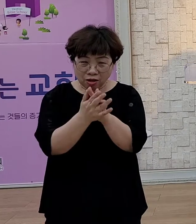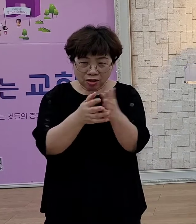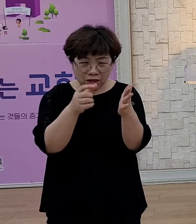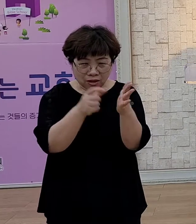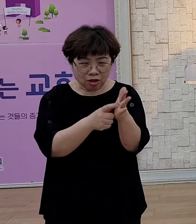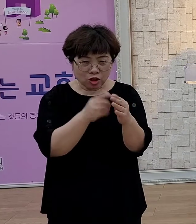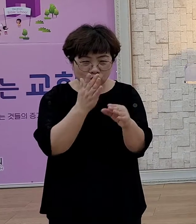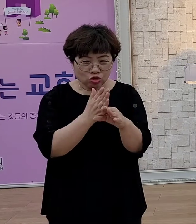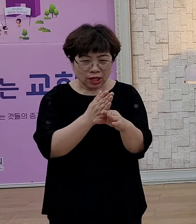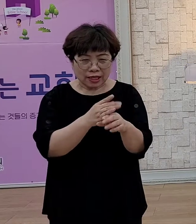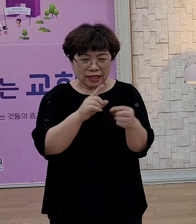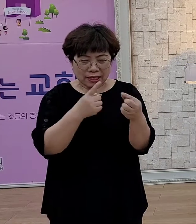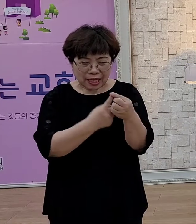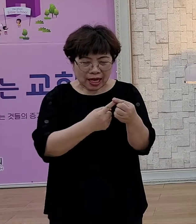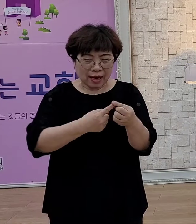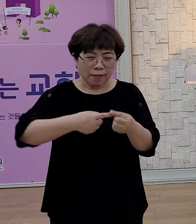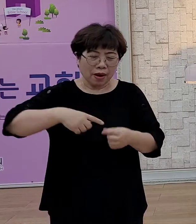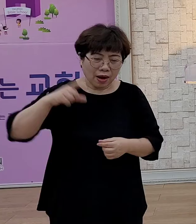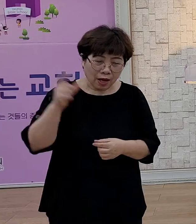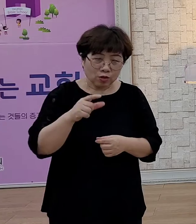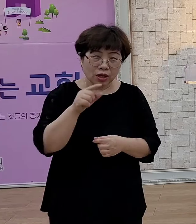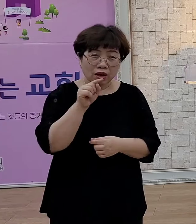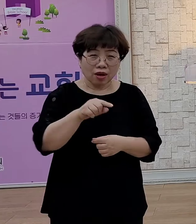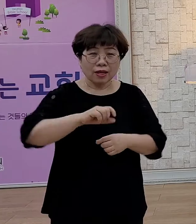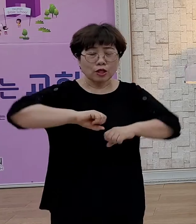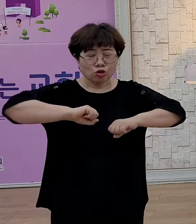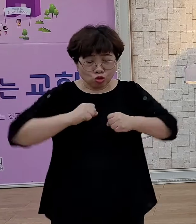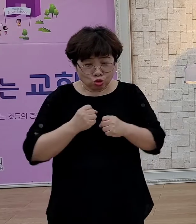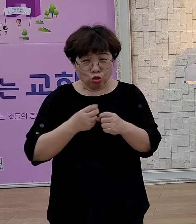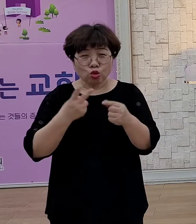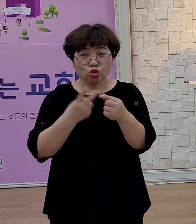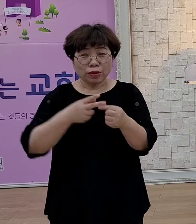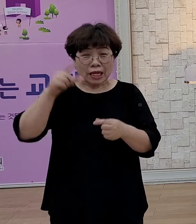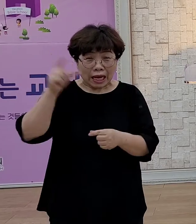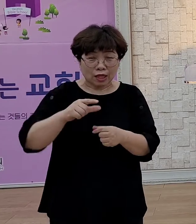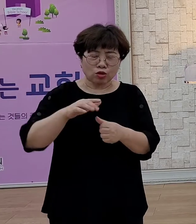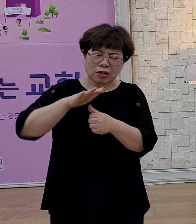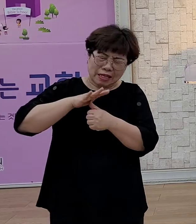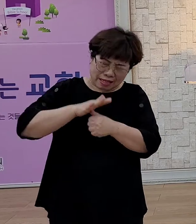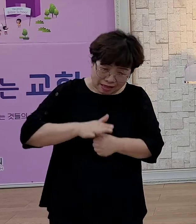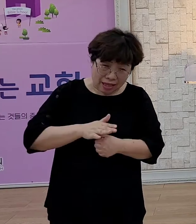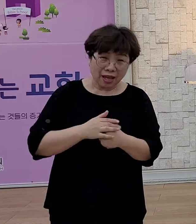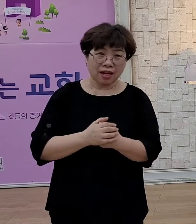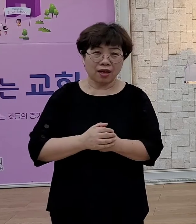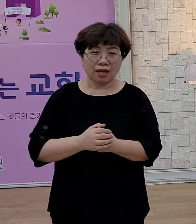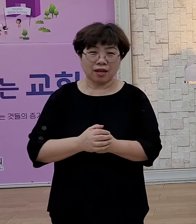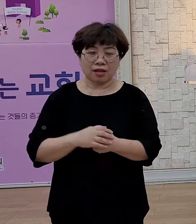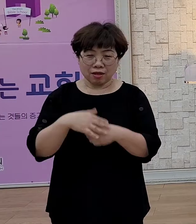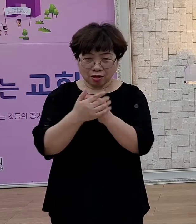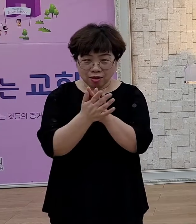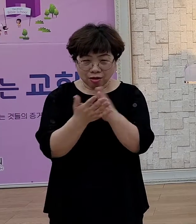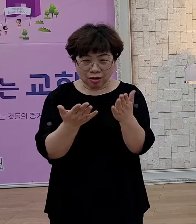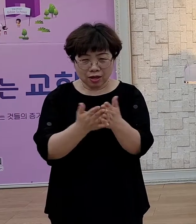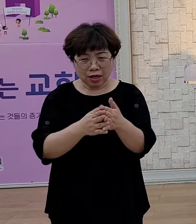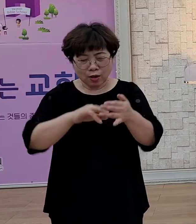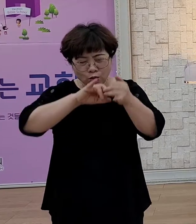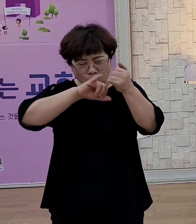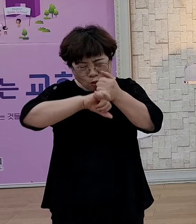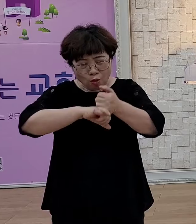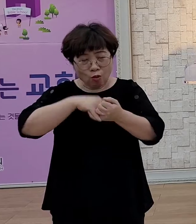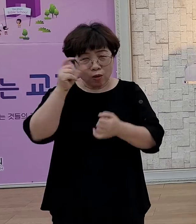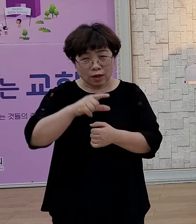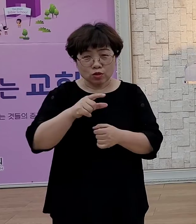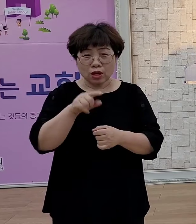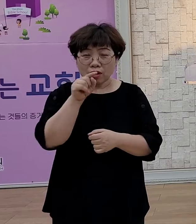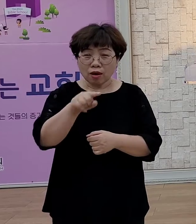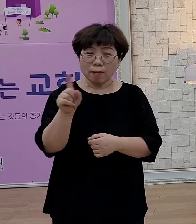인내가 2번쯤 됩니다. 2번. 이게 원리예요. 성경이 뭘 얘기하느냐? 오직 순종. 두 번째는